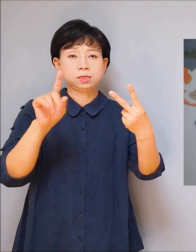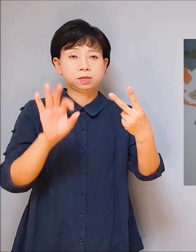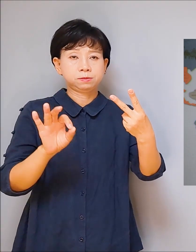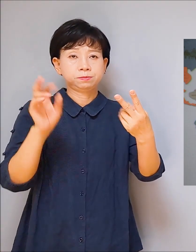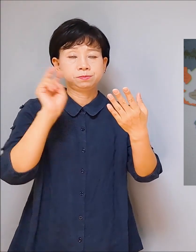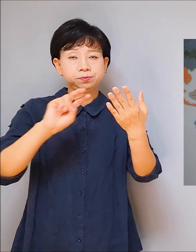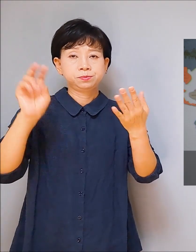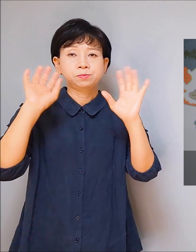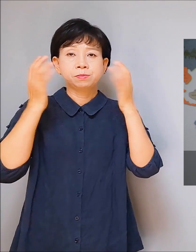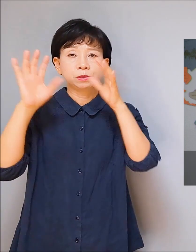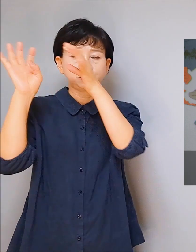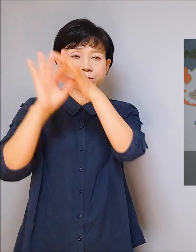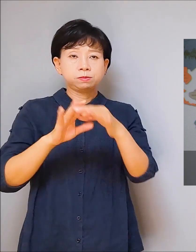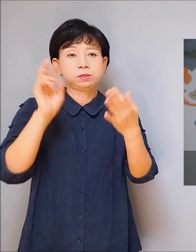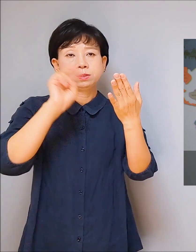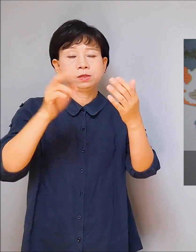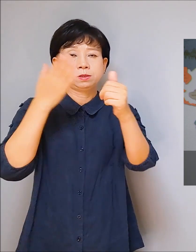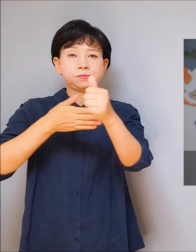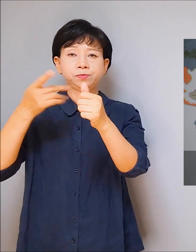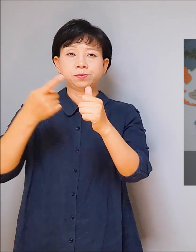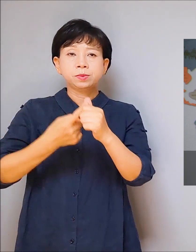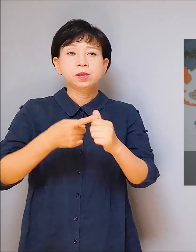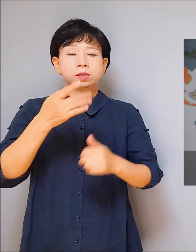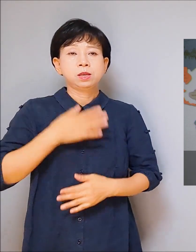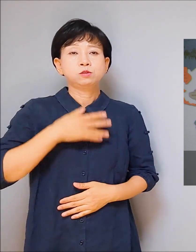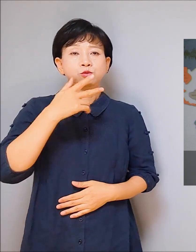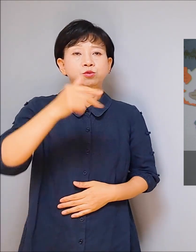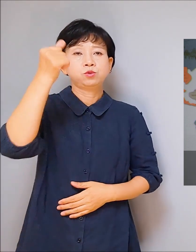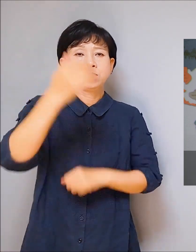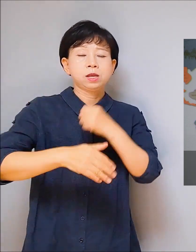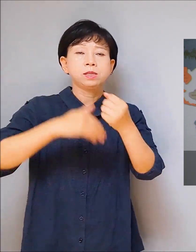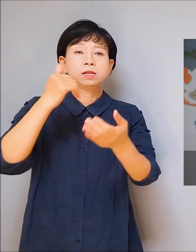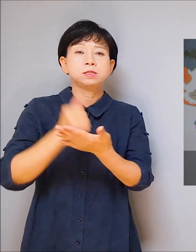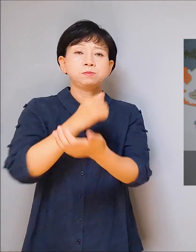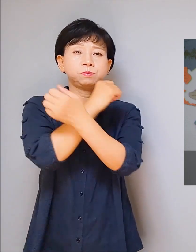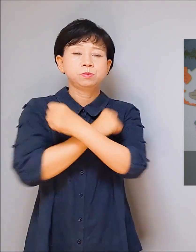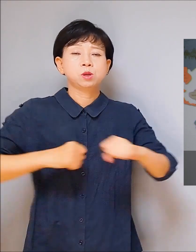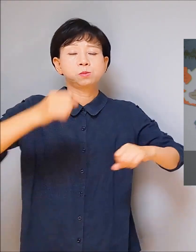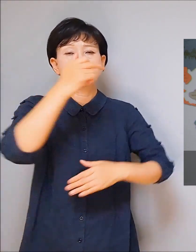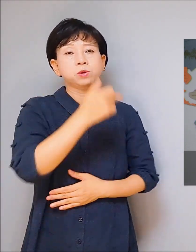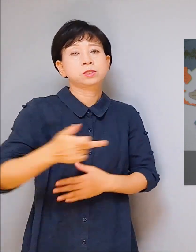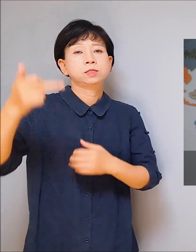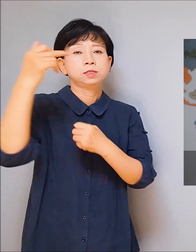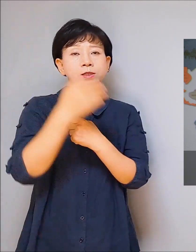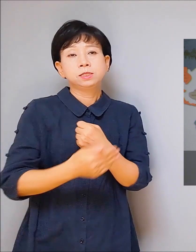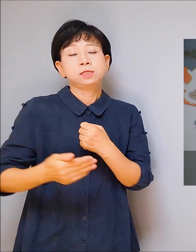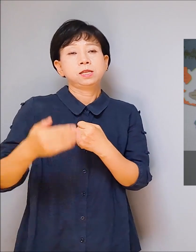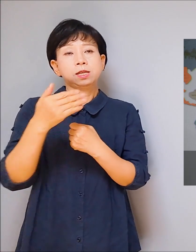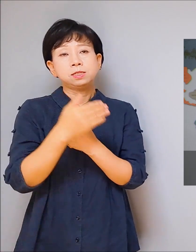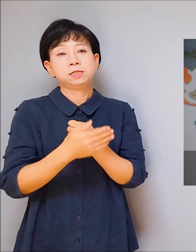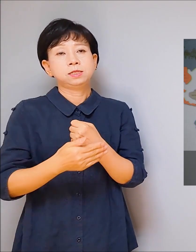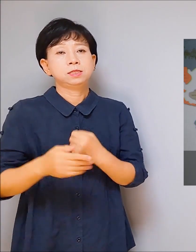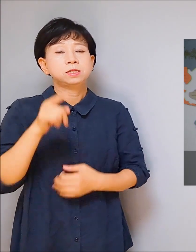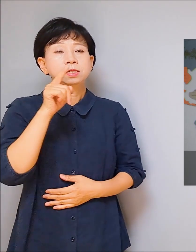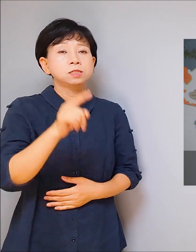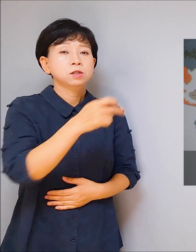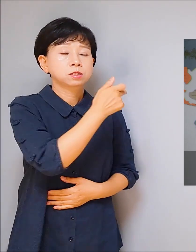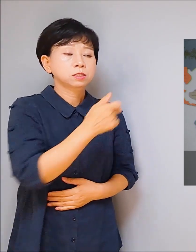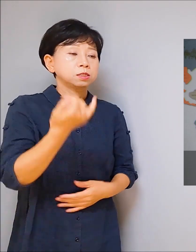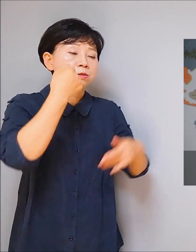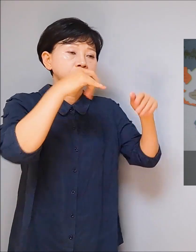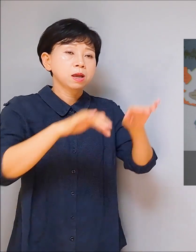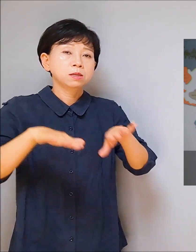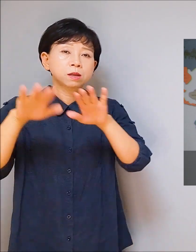우리 박수 치면서 찬송 드립니다. 내 주 하나님 넓고 큰 은혜는